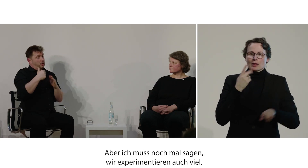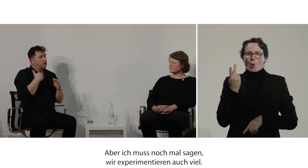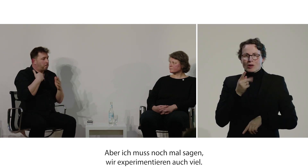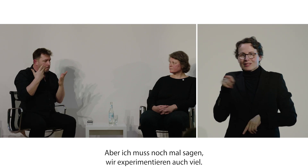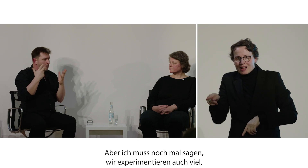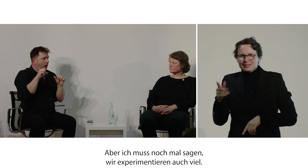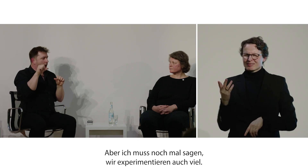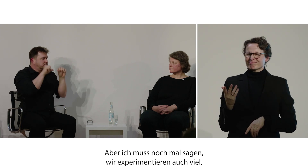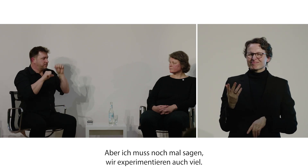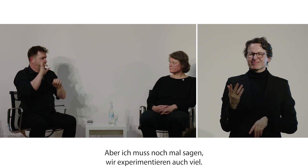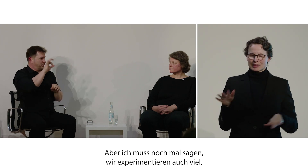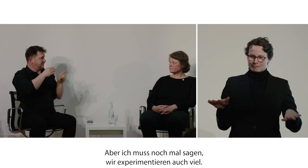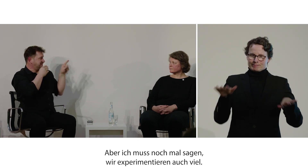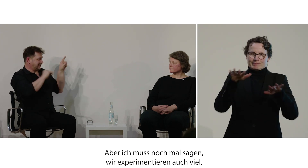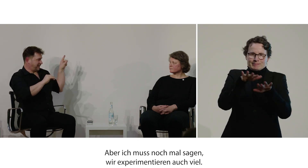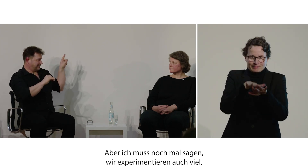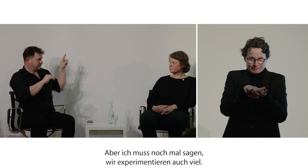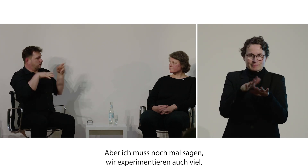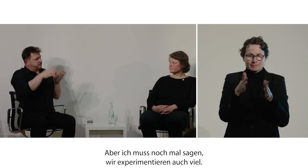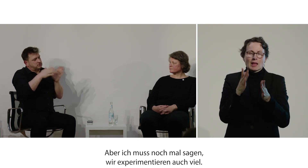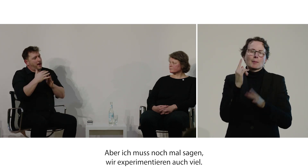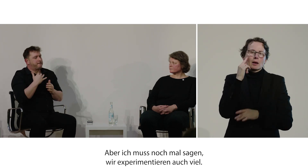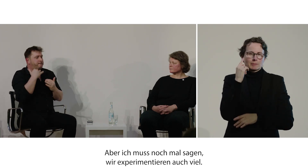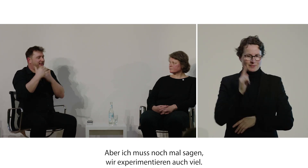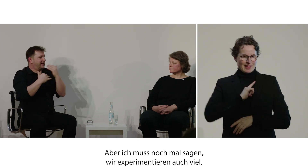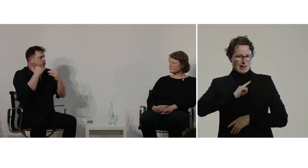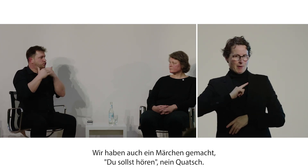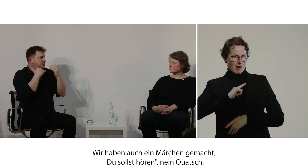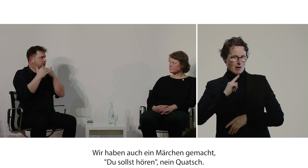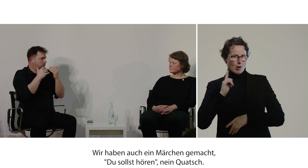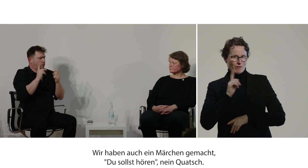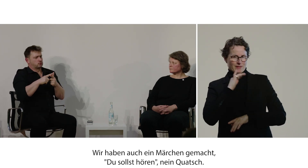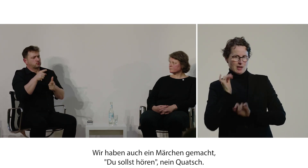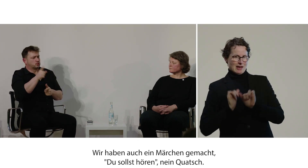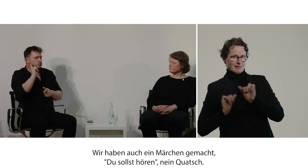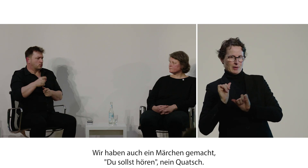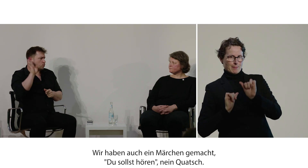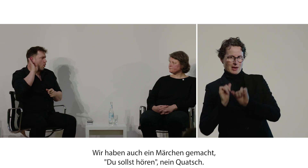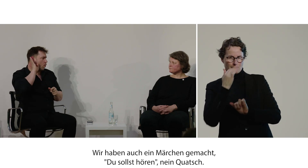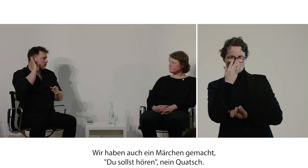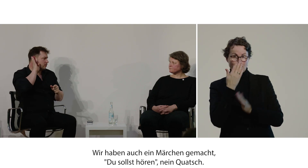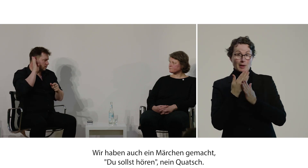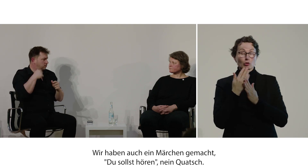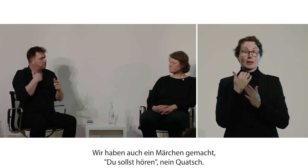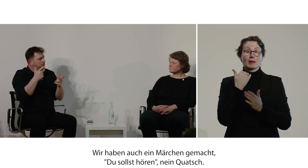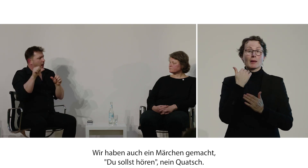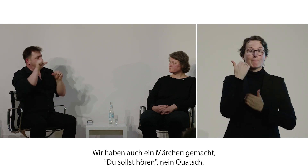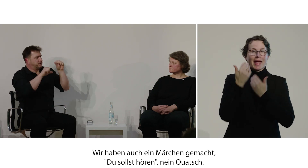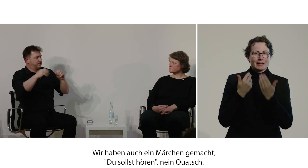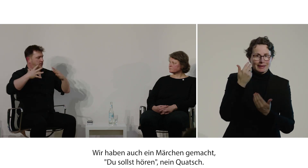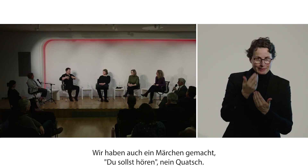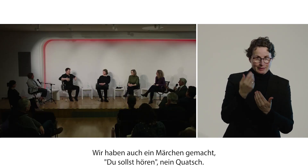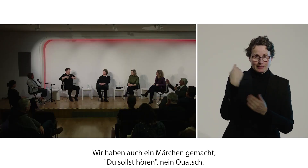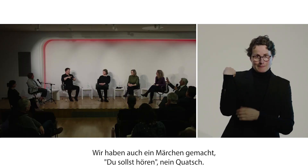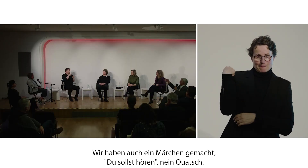Aber ich muss jetzt nochmal sagen, wir experimentieren ja auch viel. Wir haben jetzt zum Beispiel auch ein Märchen gemacht, Du sollst